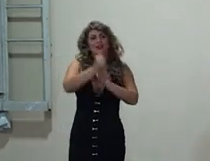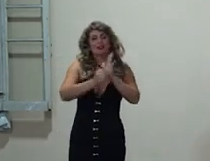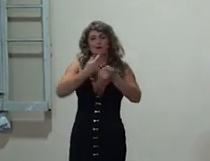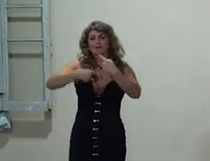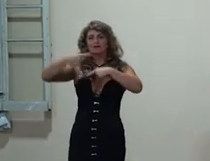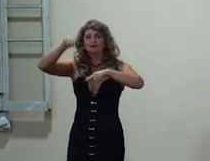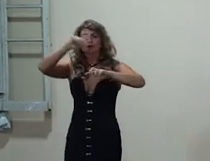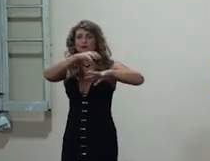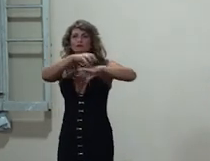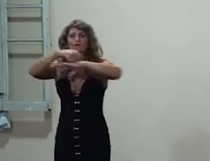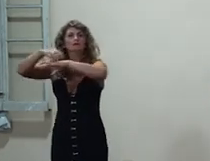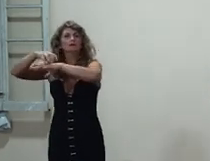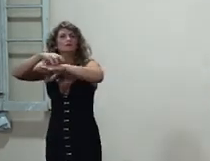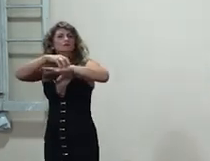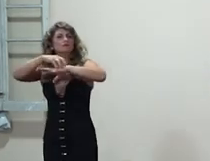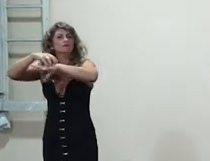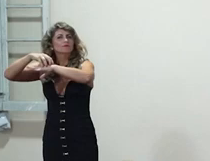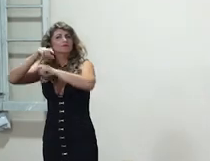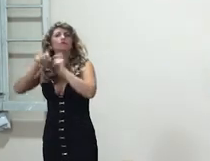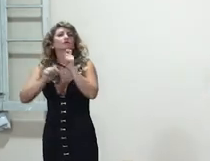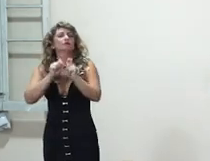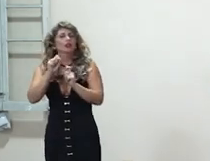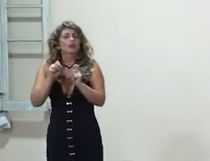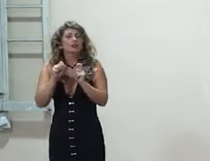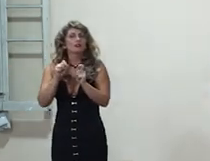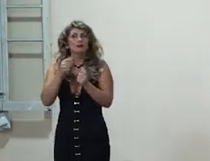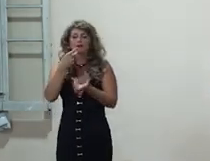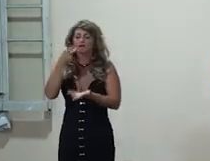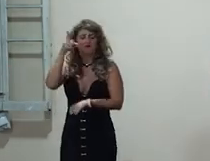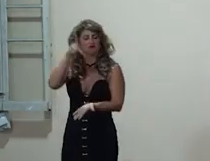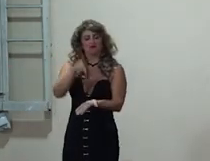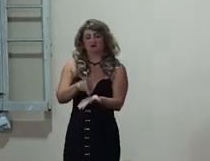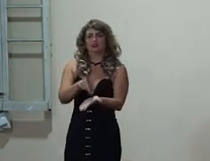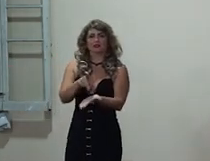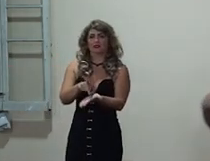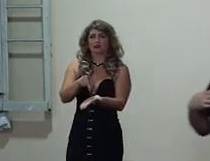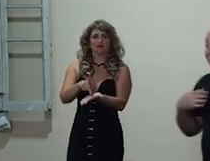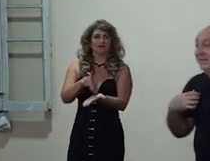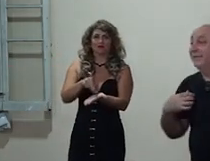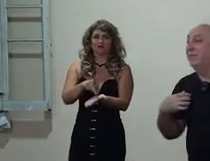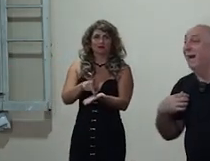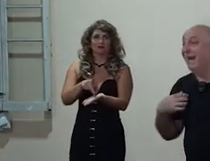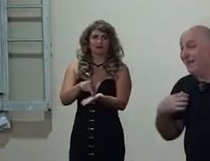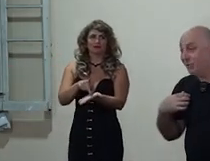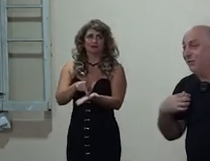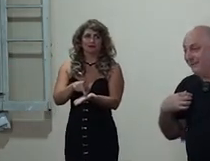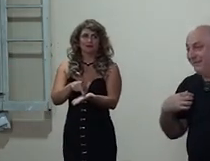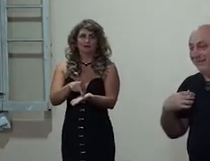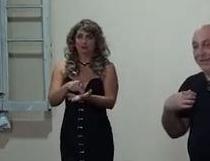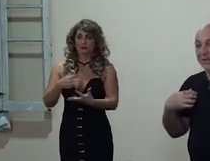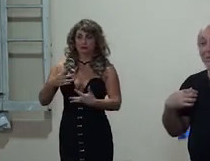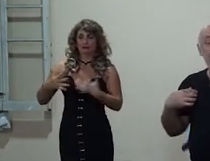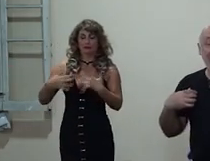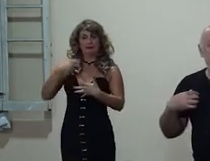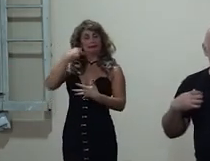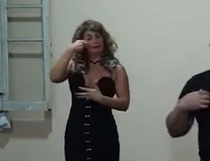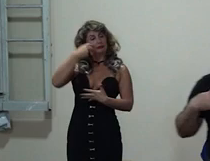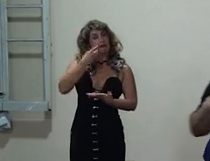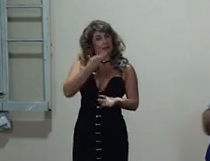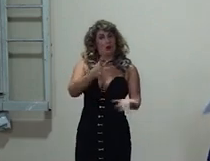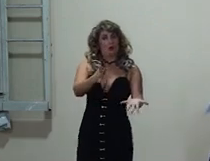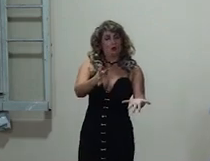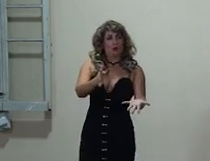seu turismo? E eu, com uma sinceridade que me causa às vezes embaraço,